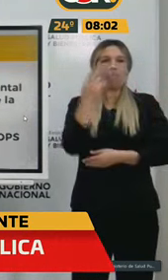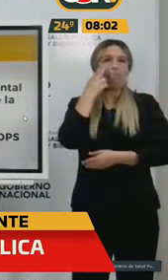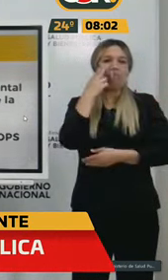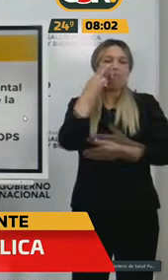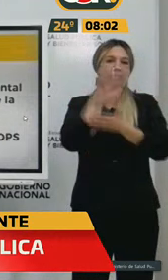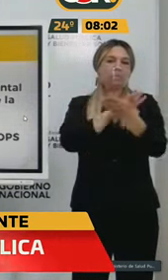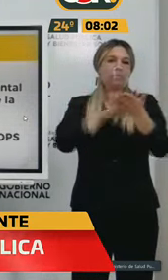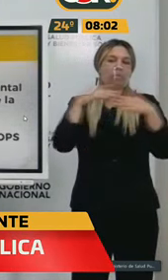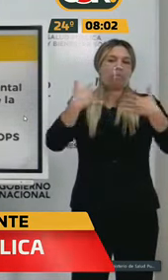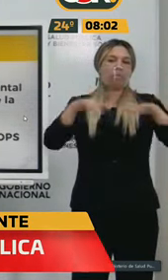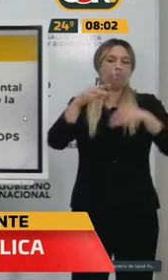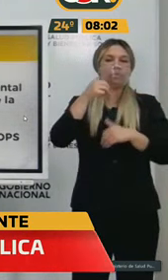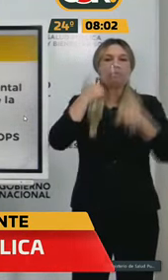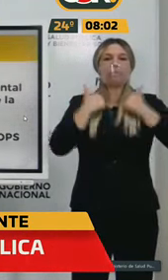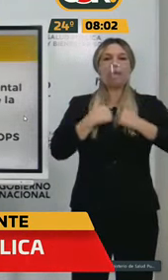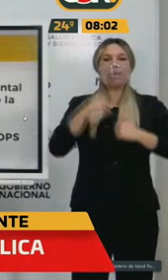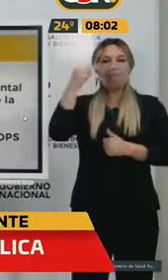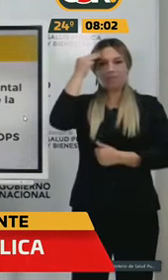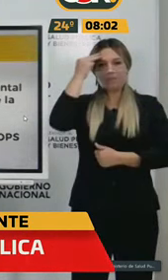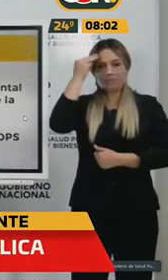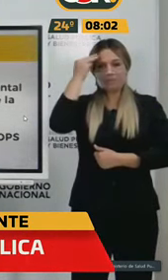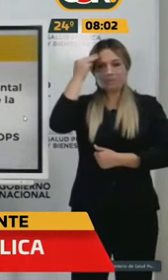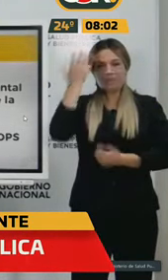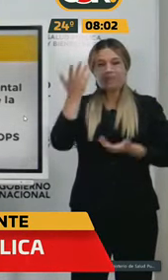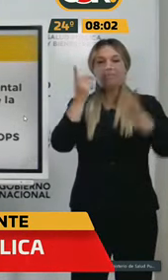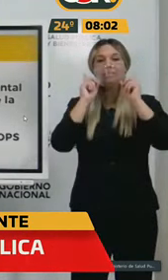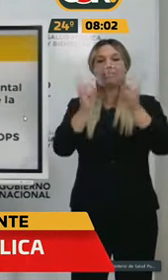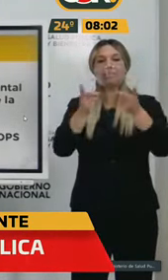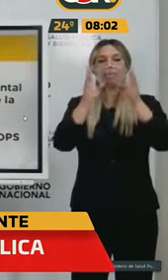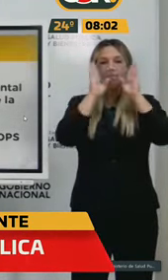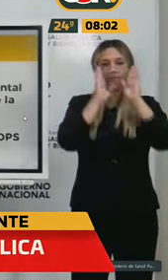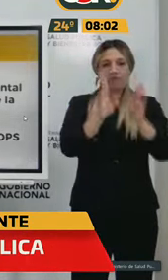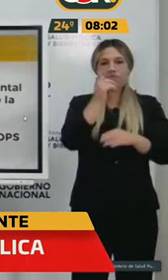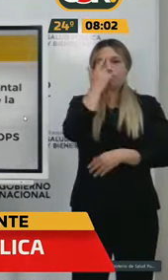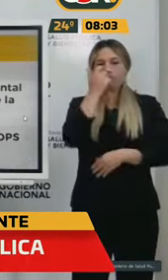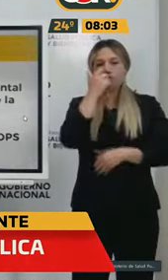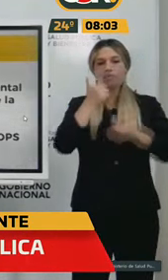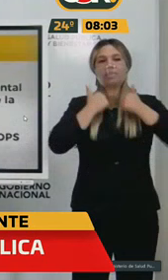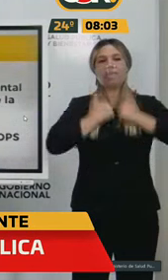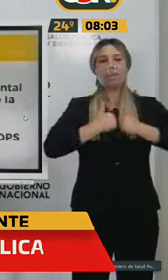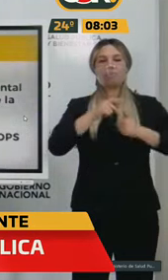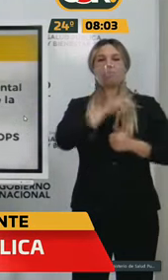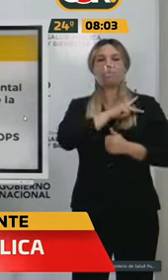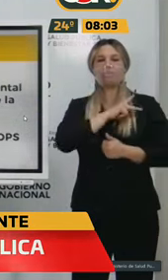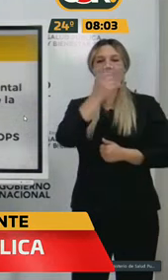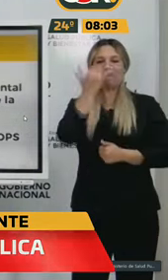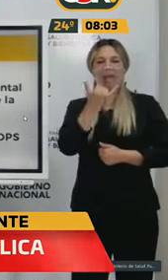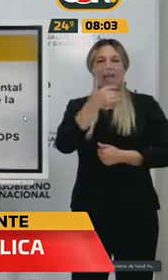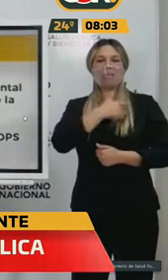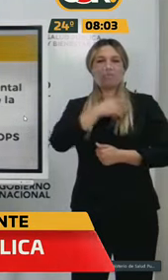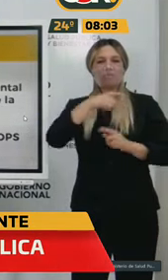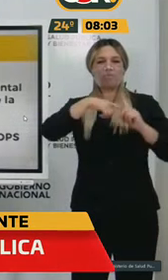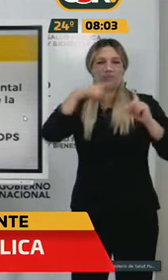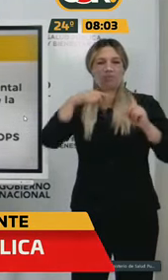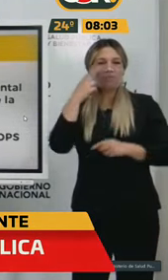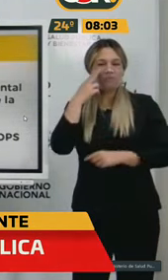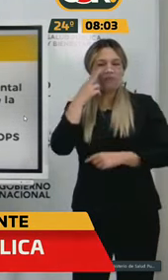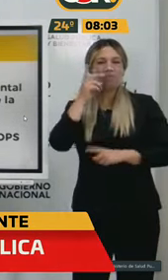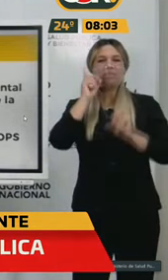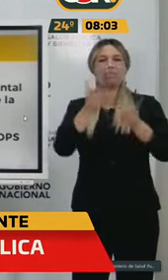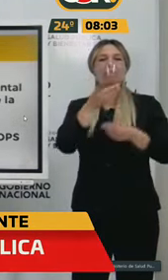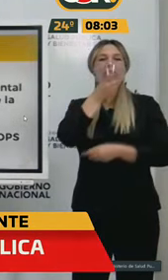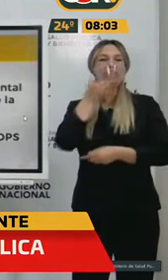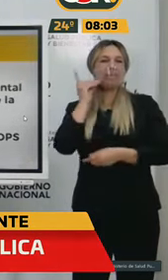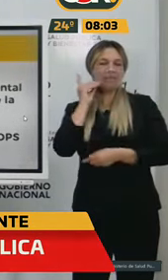y tenemos que retomar el cuidado y el control de nuestros pacientes con enfermedades crónicas y muy particularmente con diabetes, dado